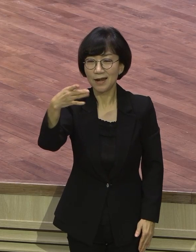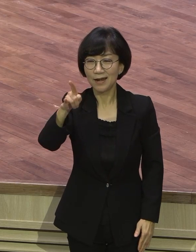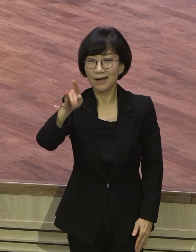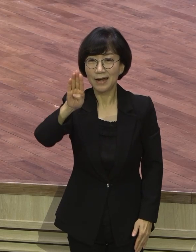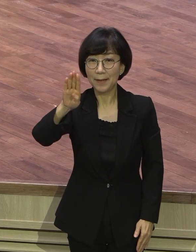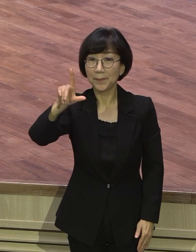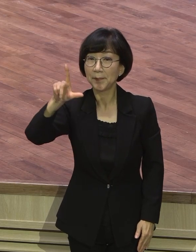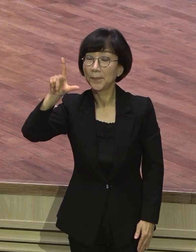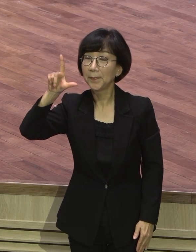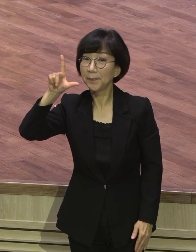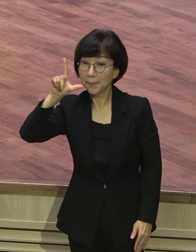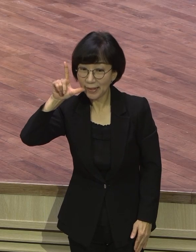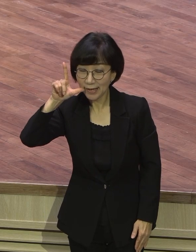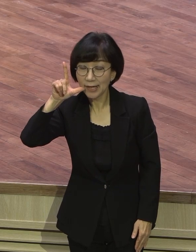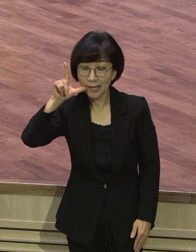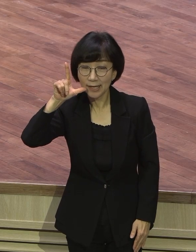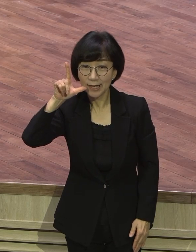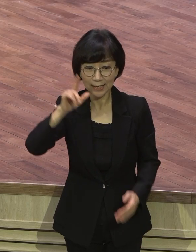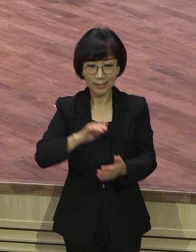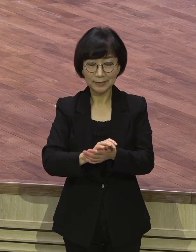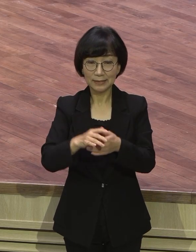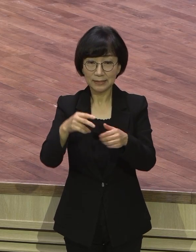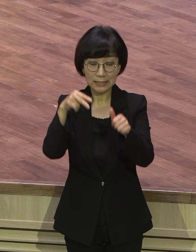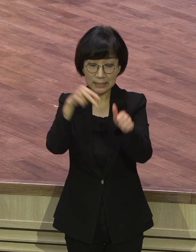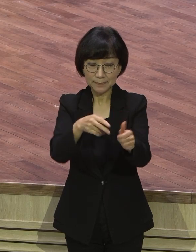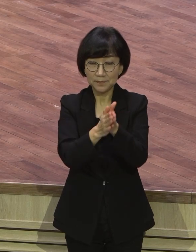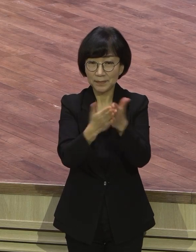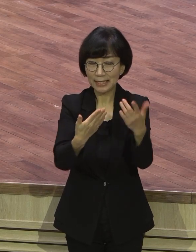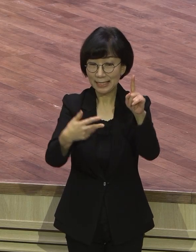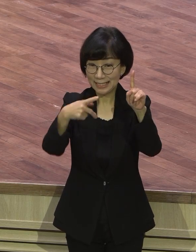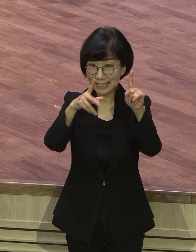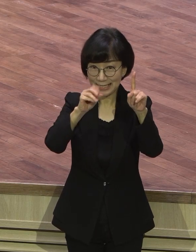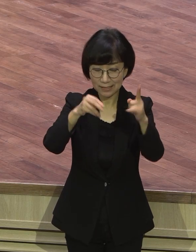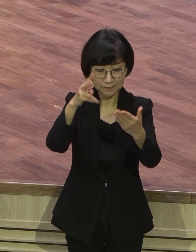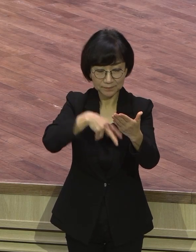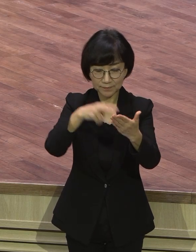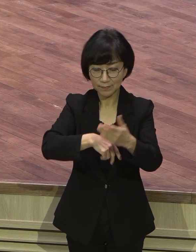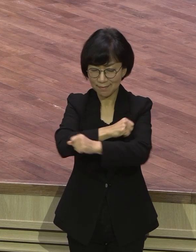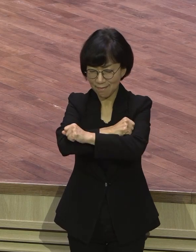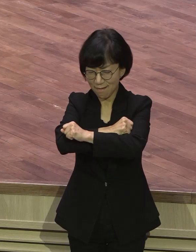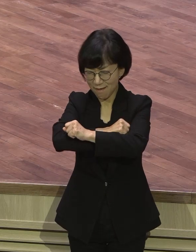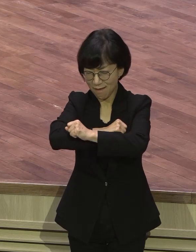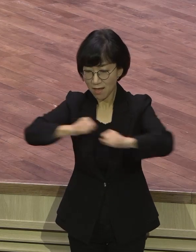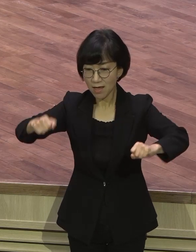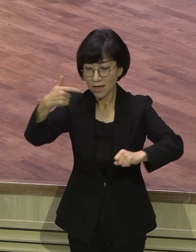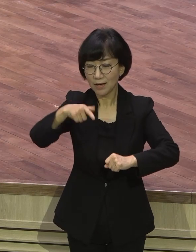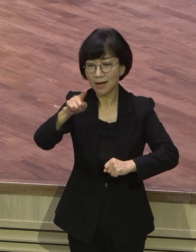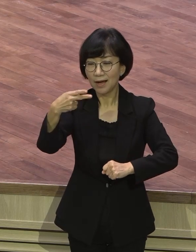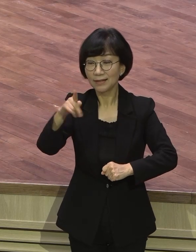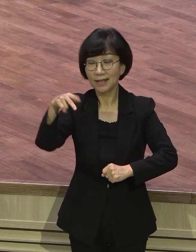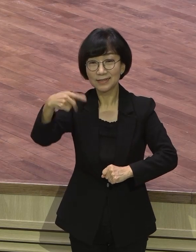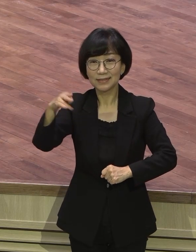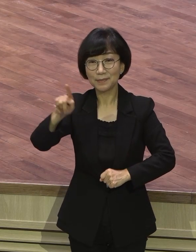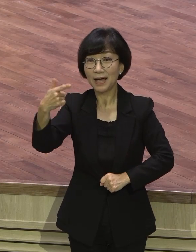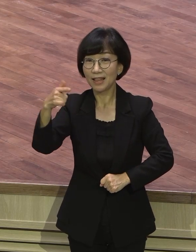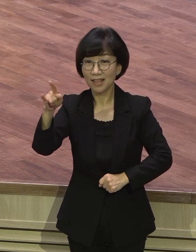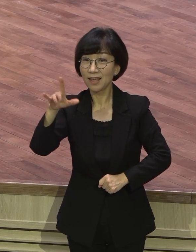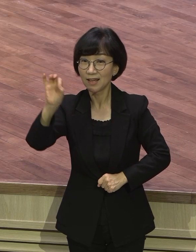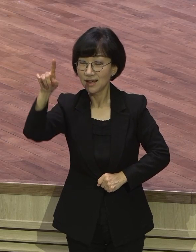이 갈렙 신명기 1장에 보면 가레스바니아에서 열이고 정탐 후에 200만